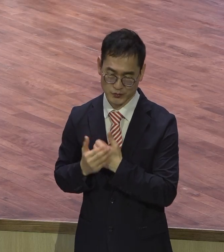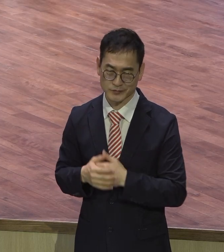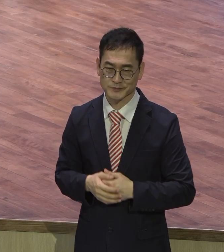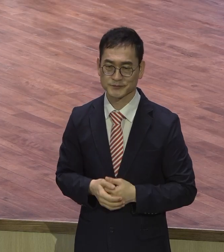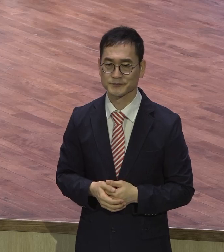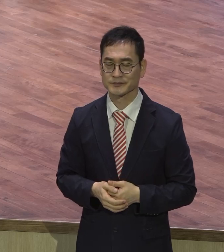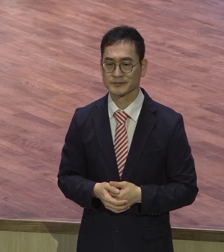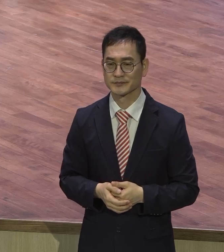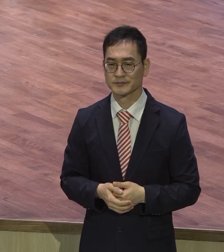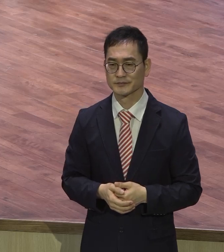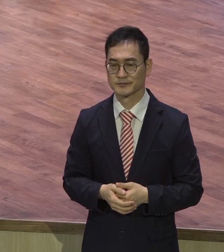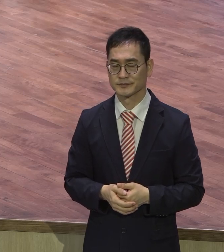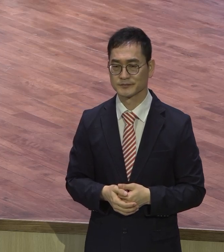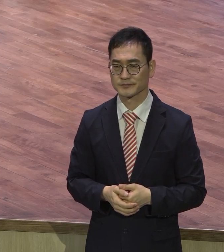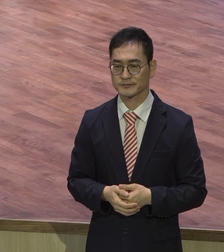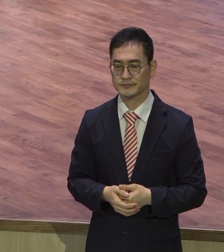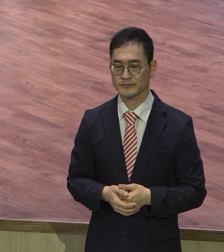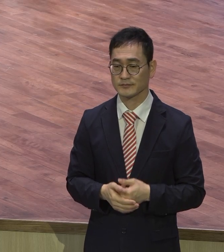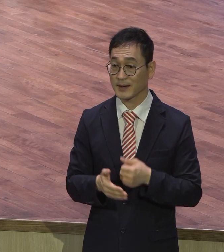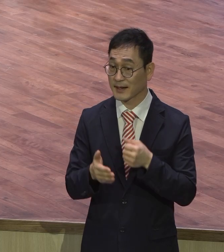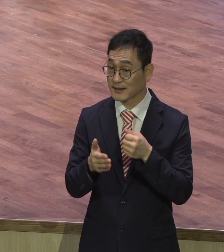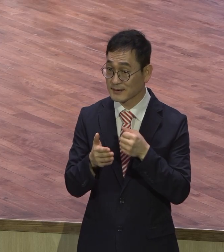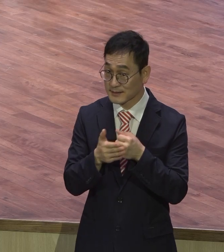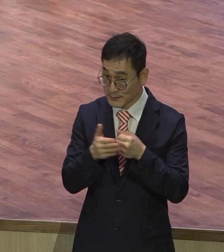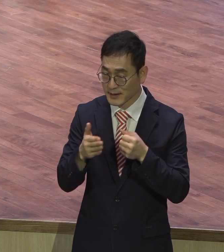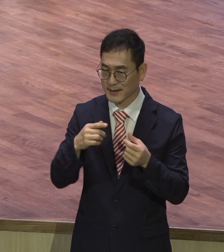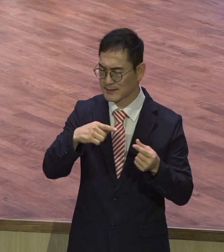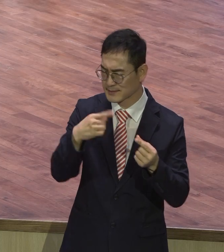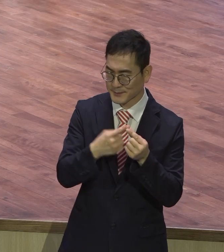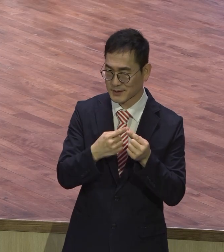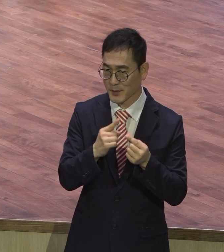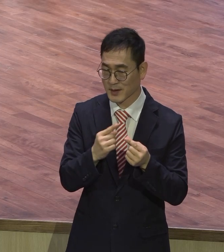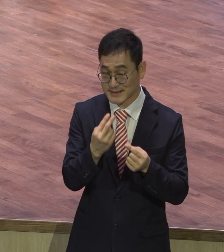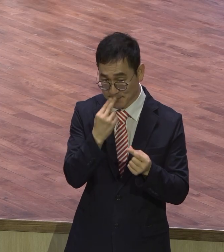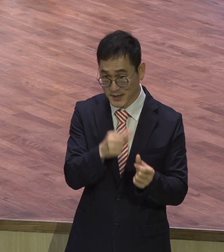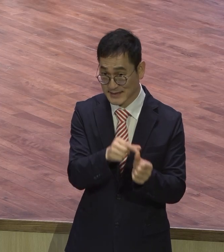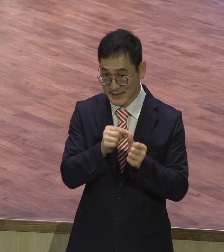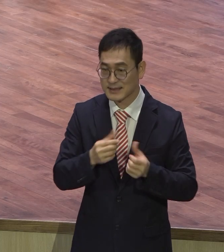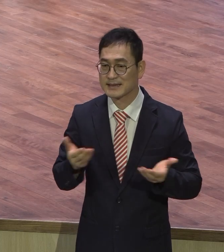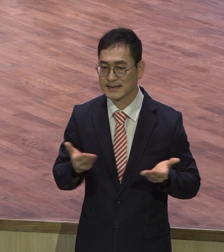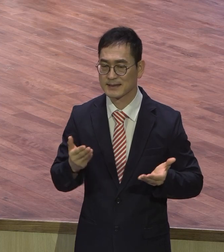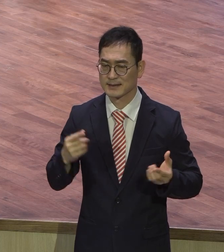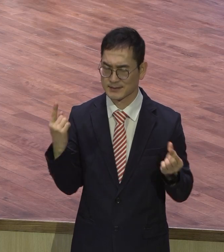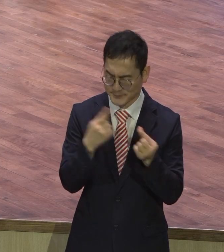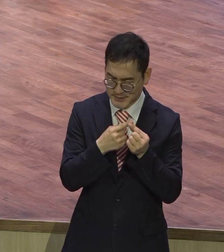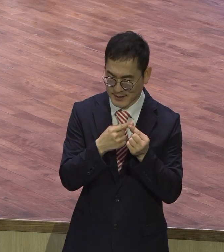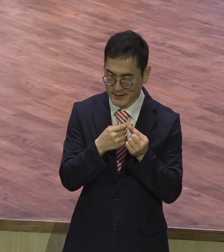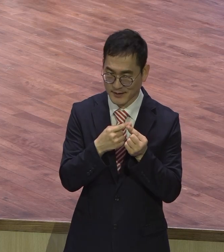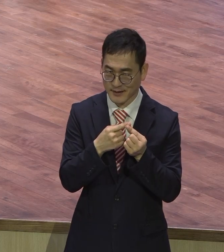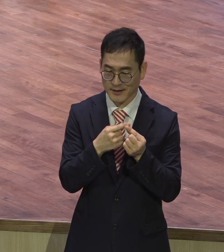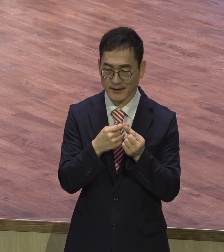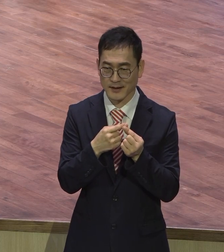그래서 여러분 제일 중요한 거 최우선순이 생명 살란 이래 우선순이 두는